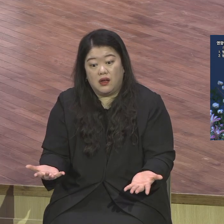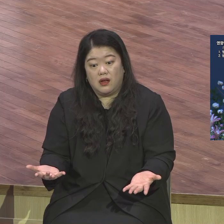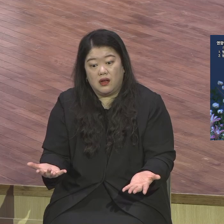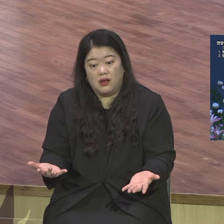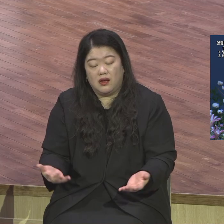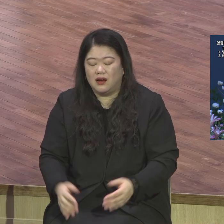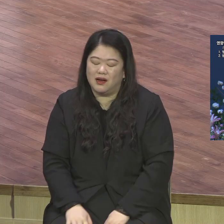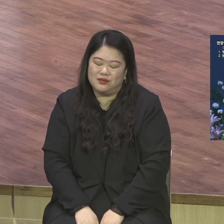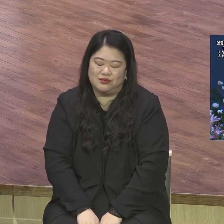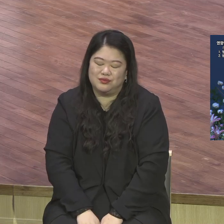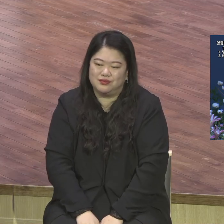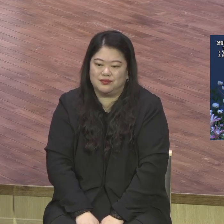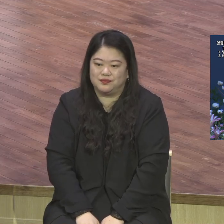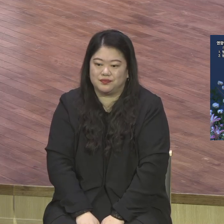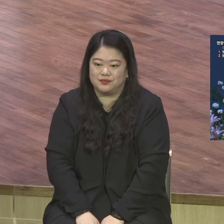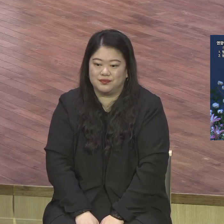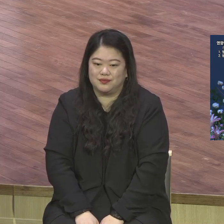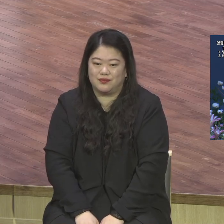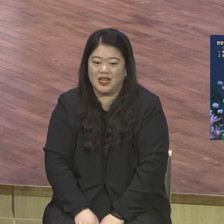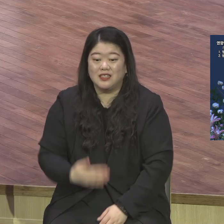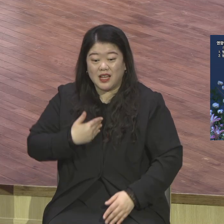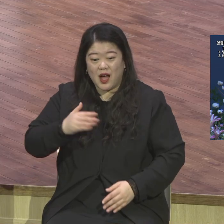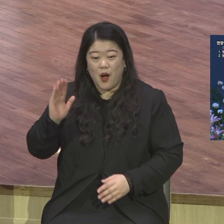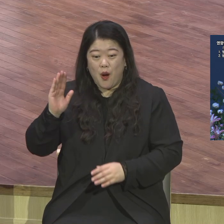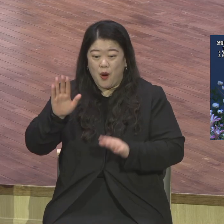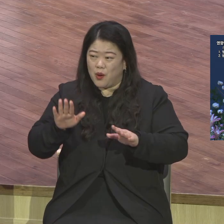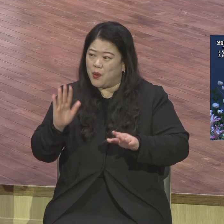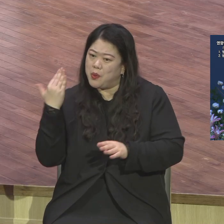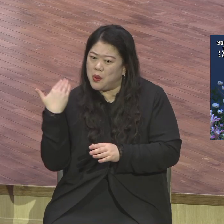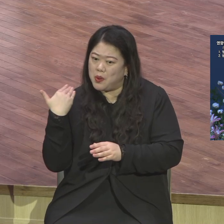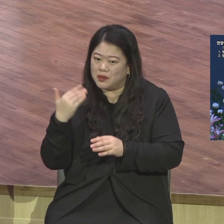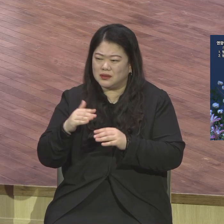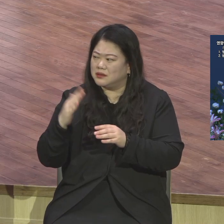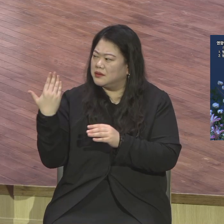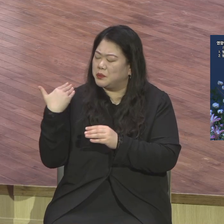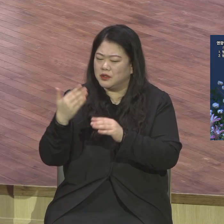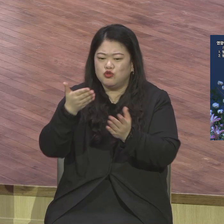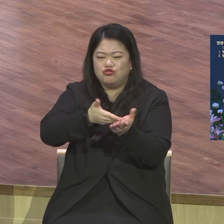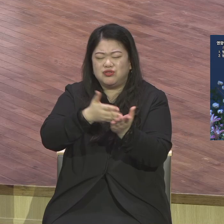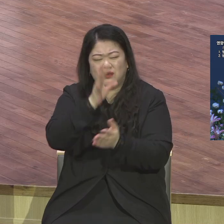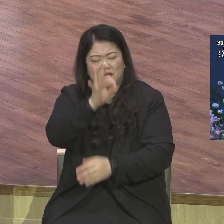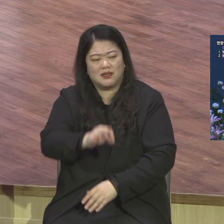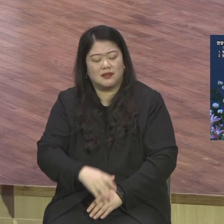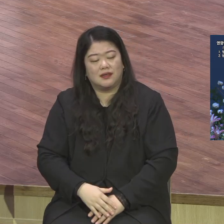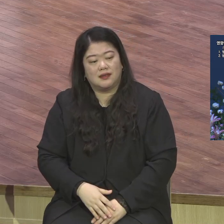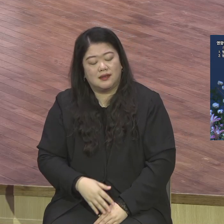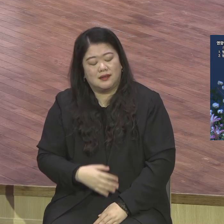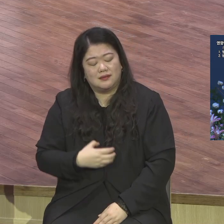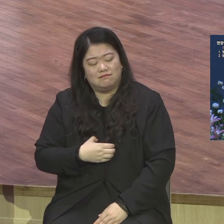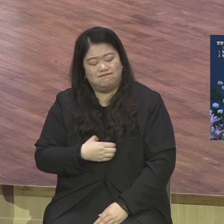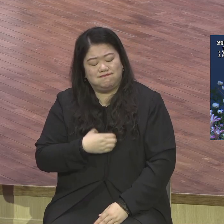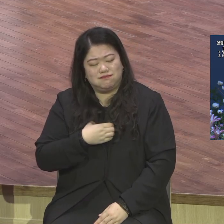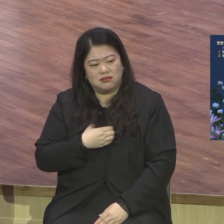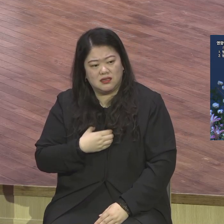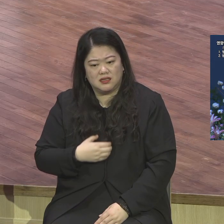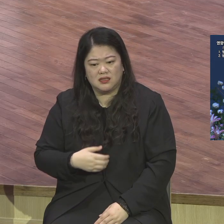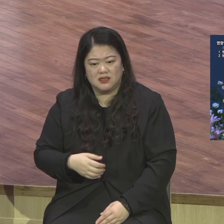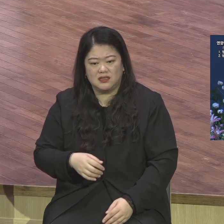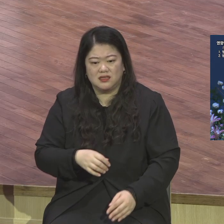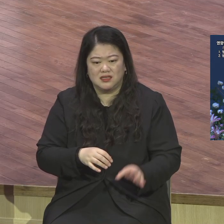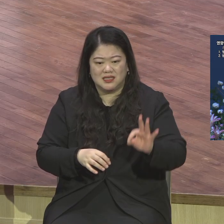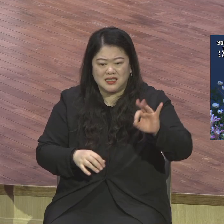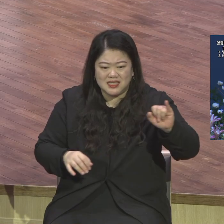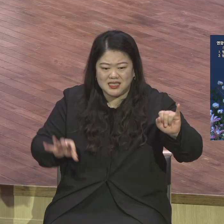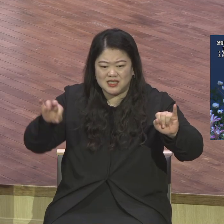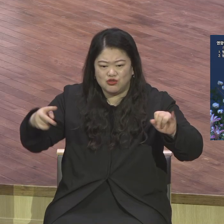그래서 사실 요즘은요, 뉴스 보기가 불편합니다. 보기 싫어요. 맨 그 소리 그 소리요.